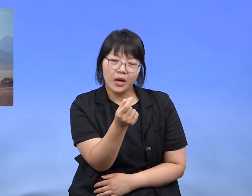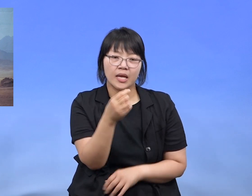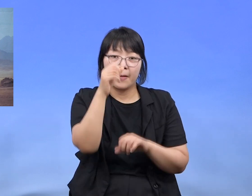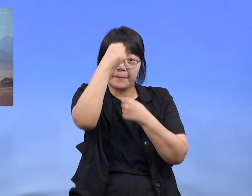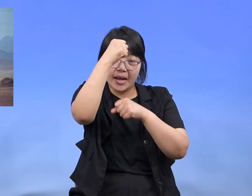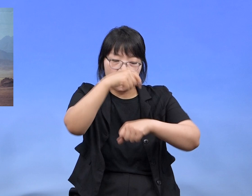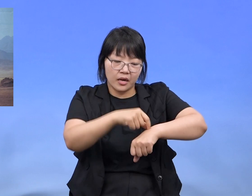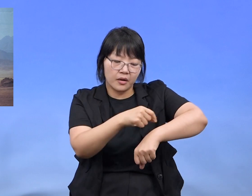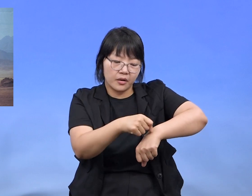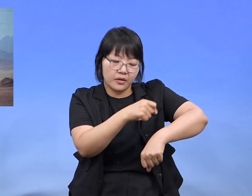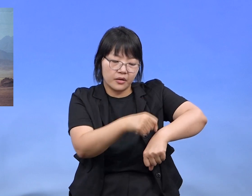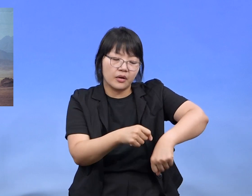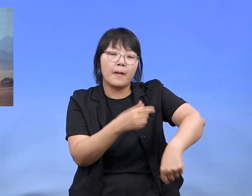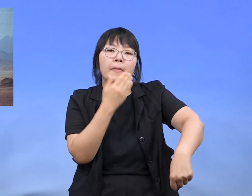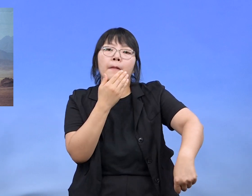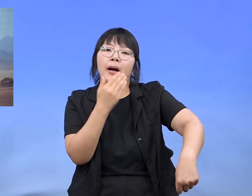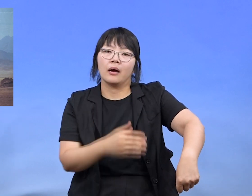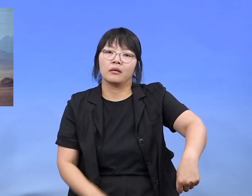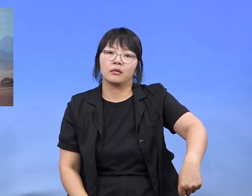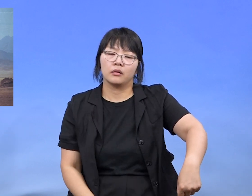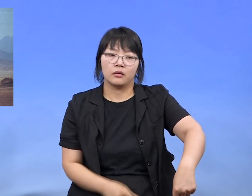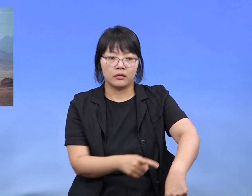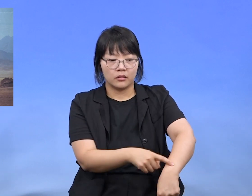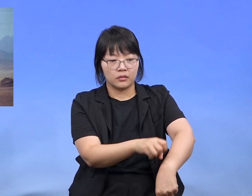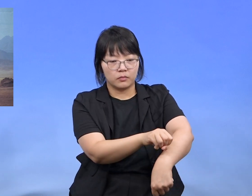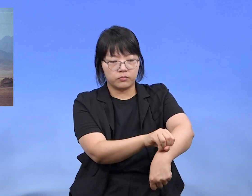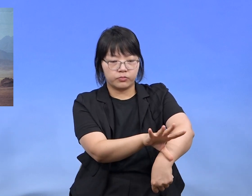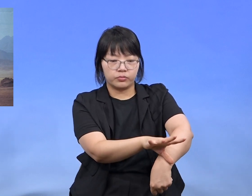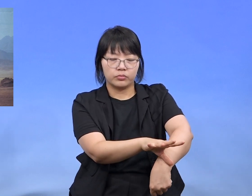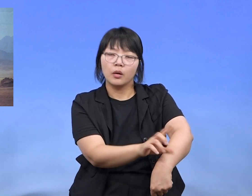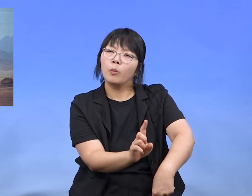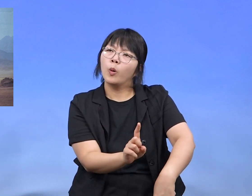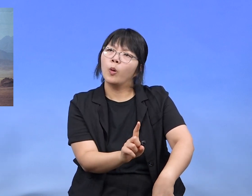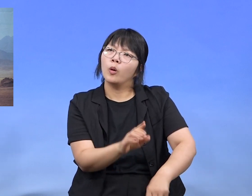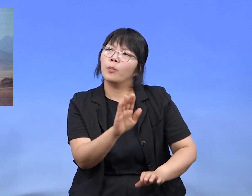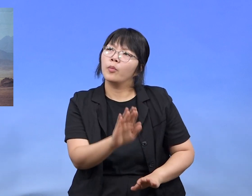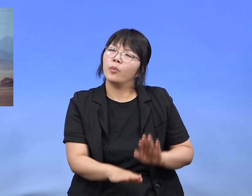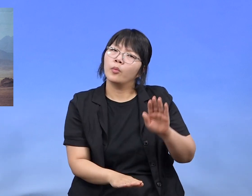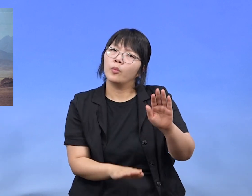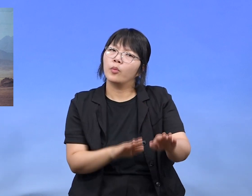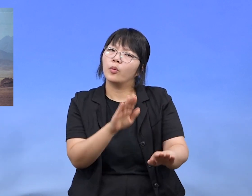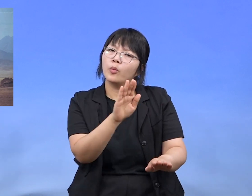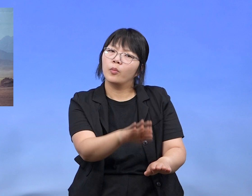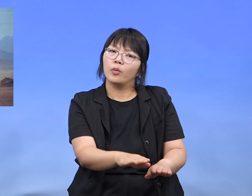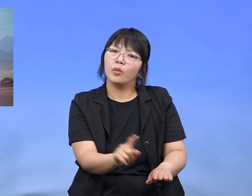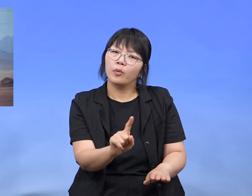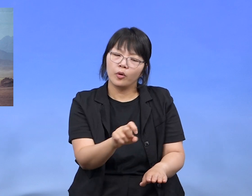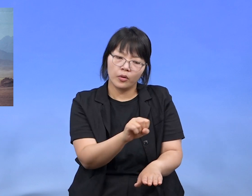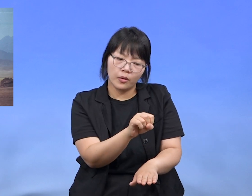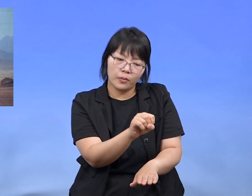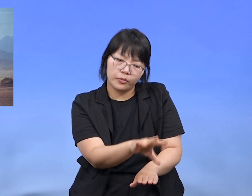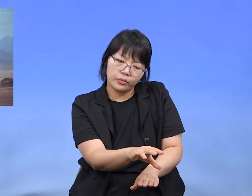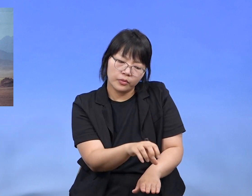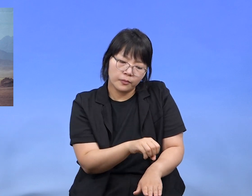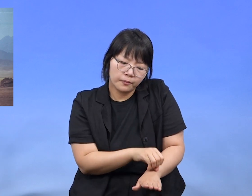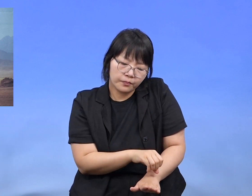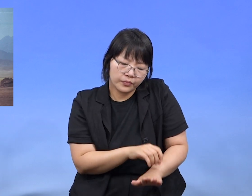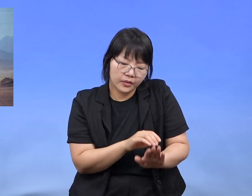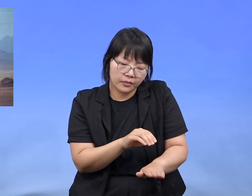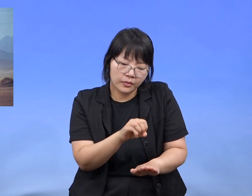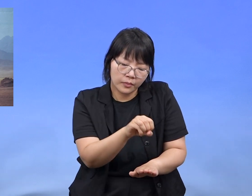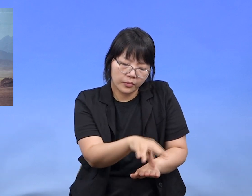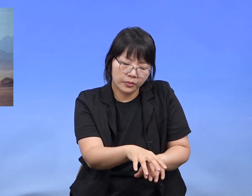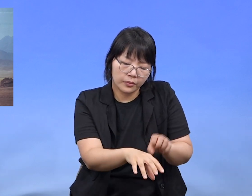있어요. 그러니까 등잔을 발목에 매면 걸어갈 때 어떤 일이 생길까요? 앞에 이렇게 조금씩